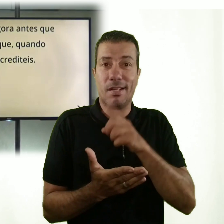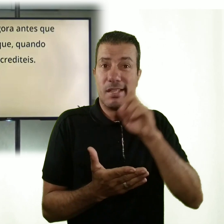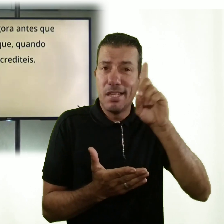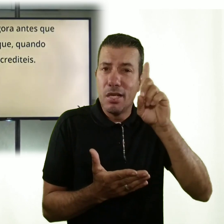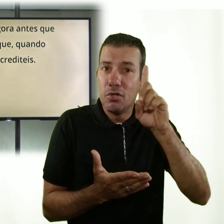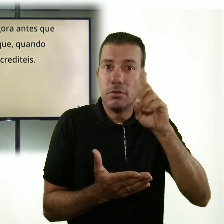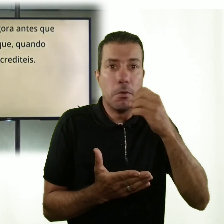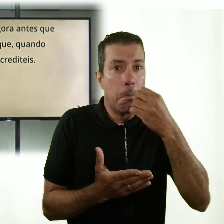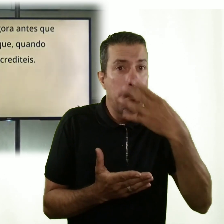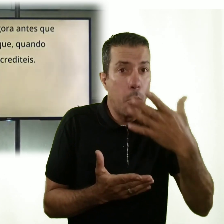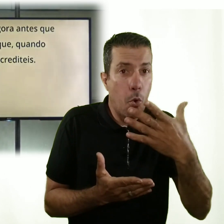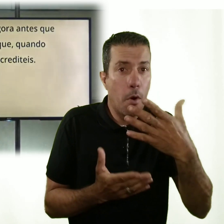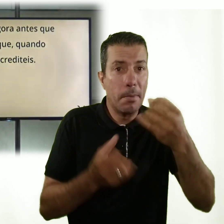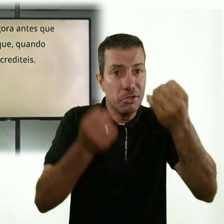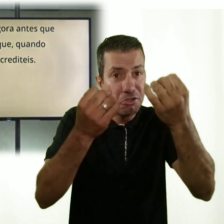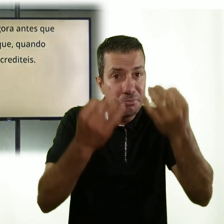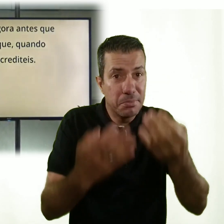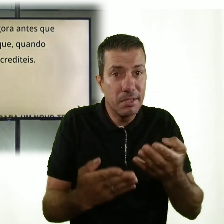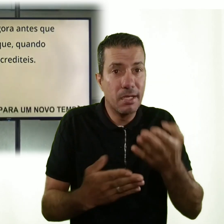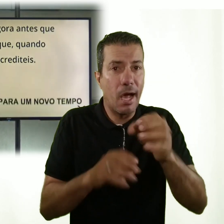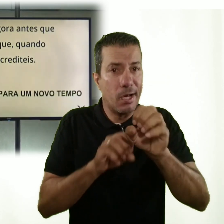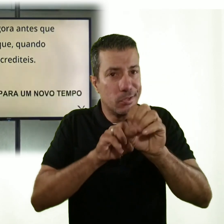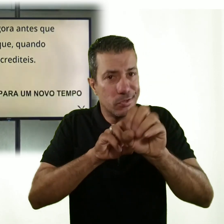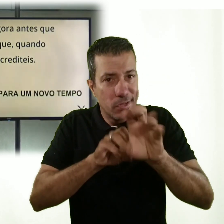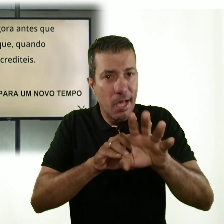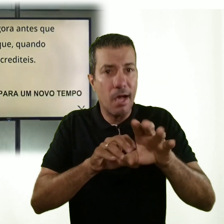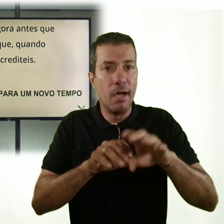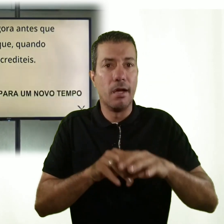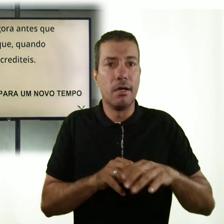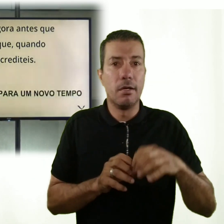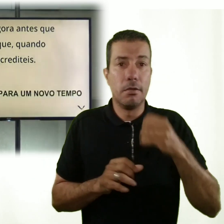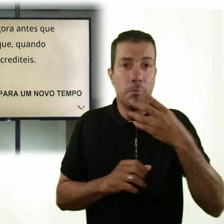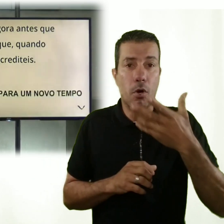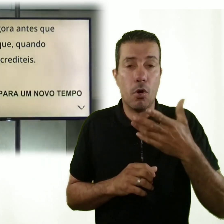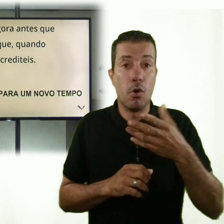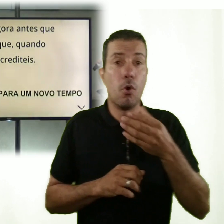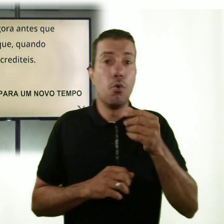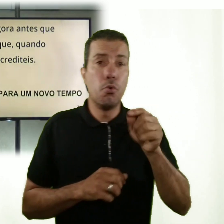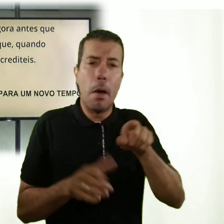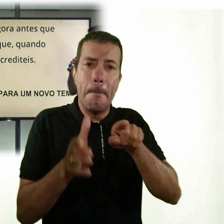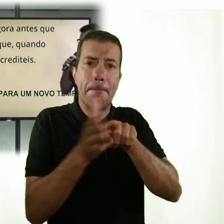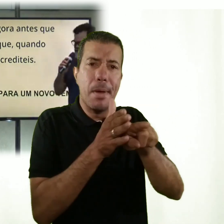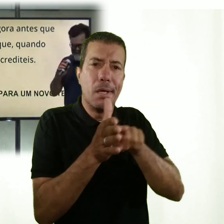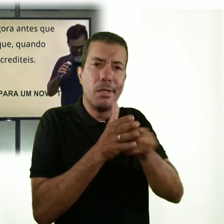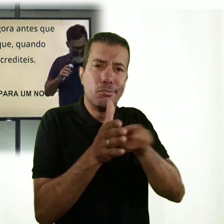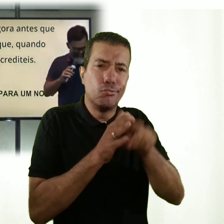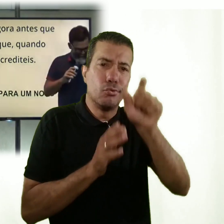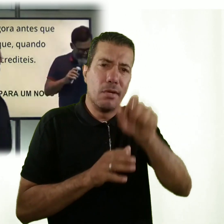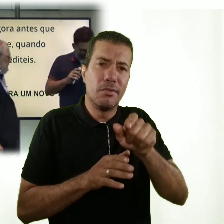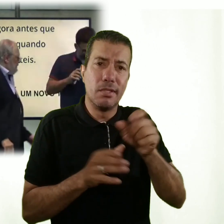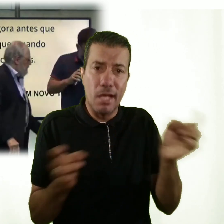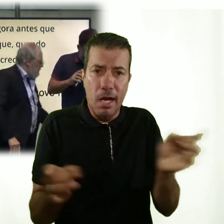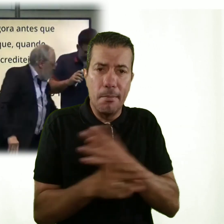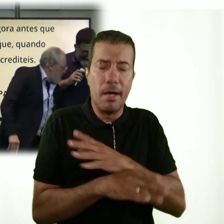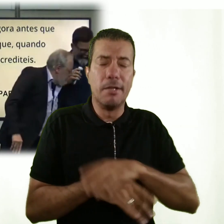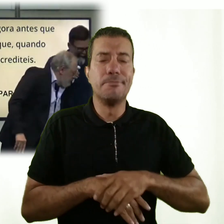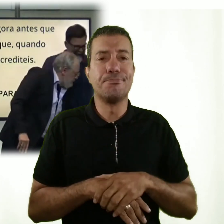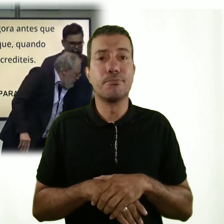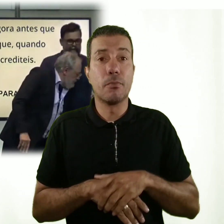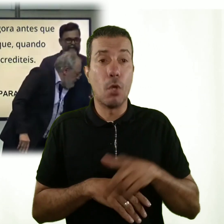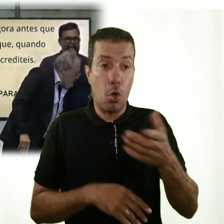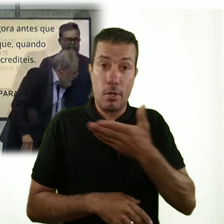para te falar. Pois não, Roger? Armandinho, eu tenho uma pergunta aqui, antes de você encerrar. Vamos lá. O nosso